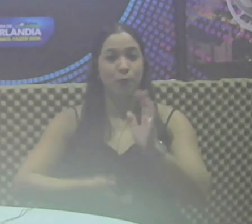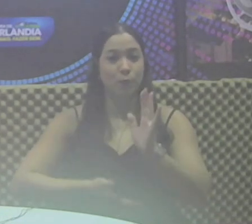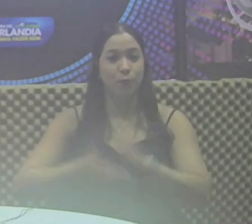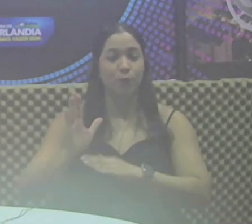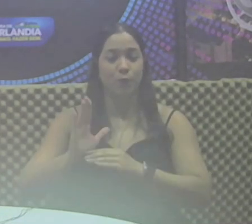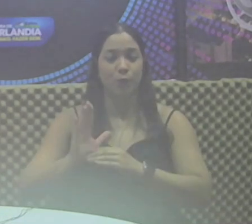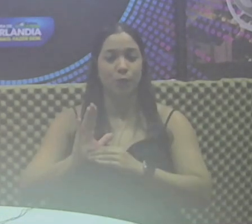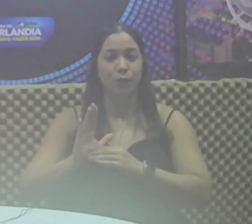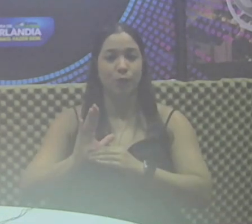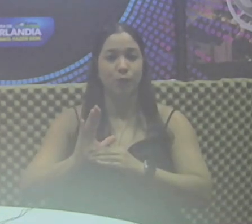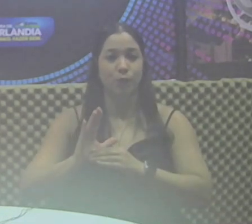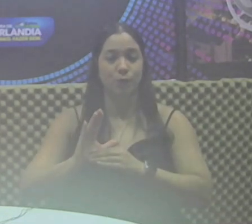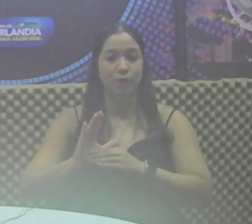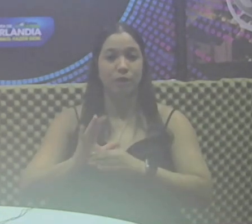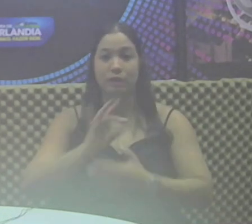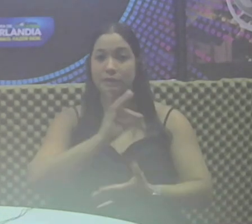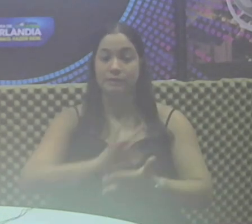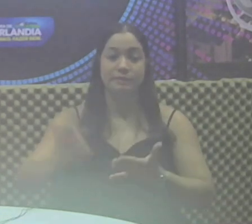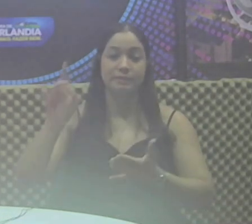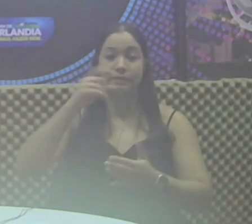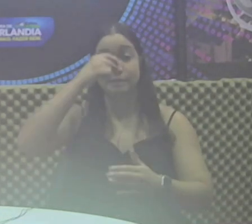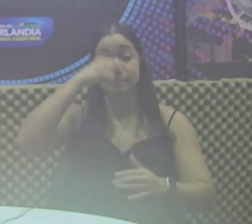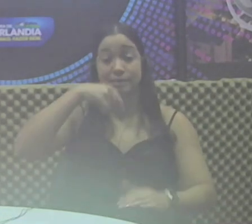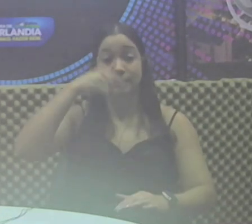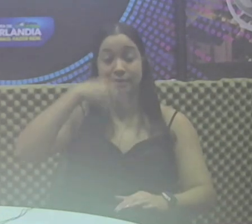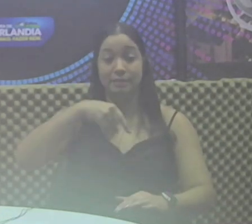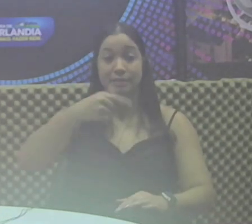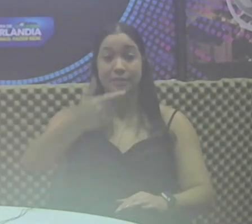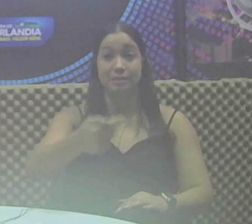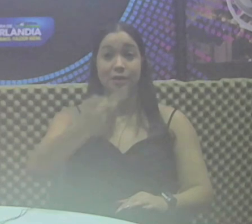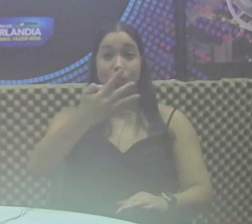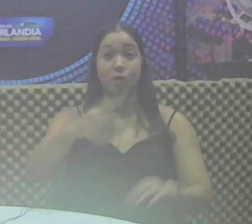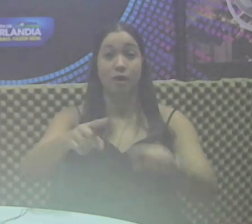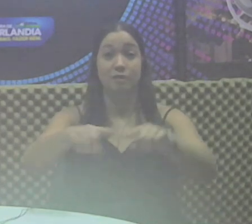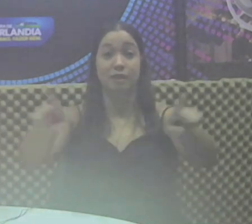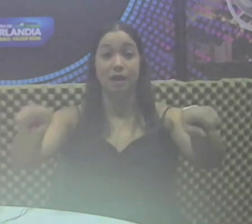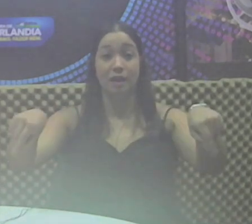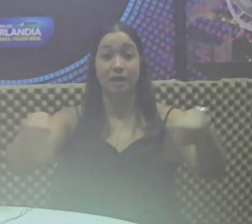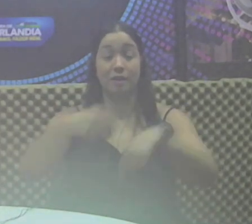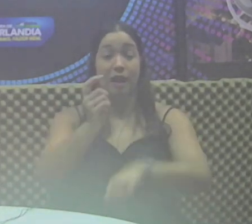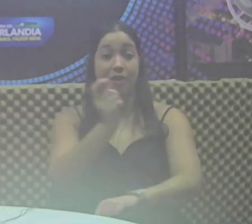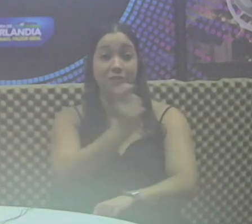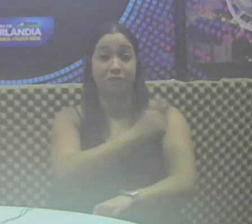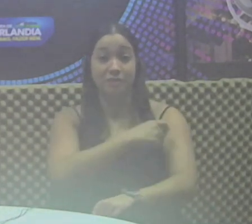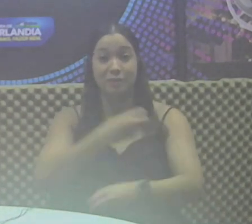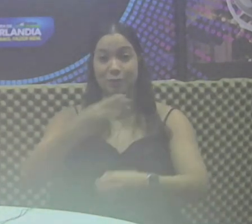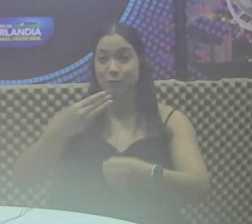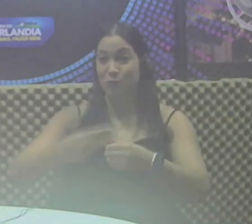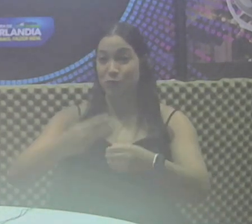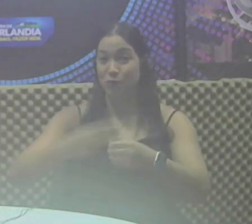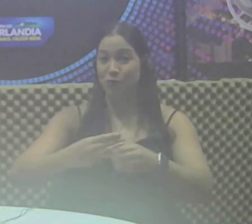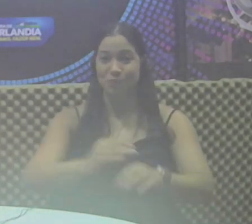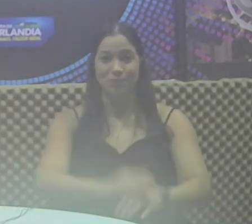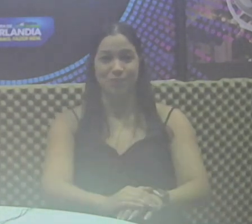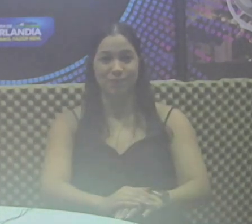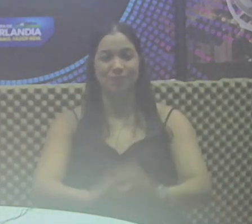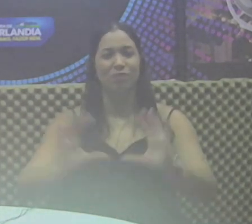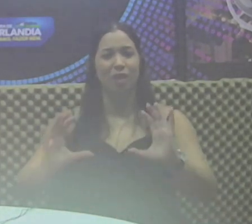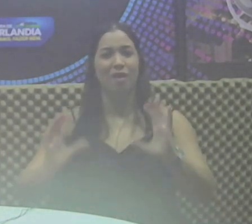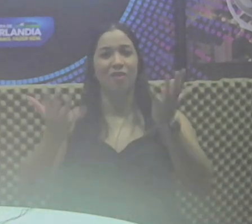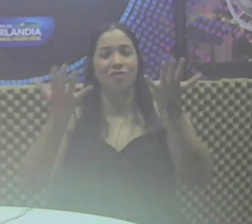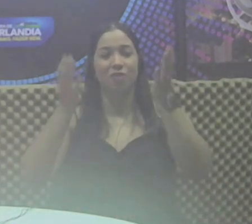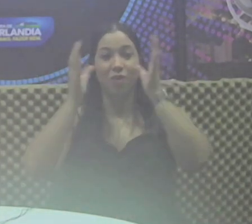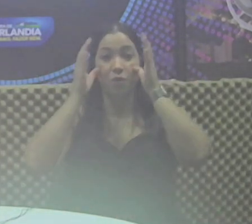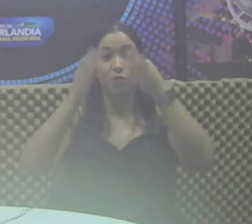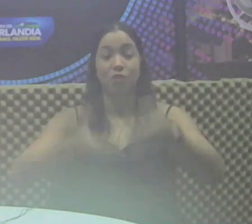proteção contra o vírus influenza em uma das 74 salas de vacina do município. A campanha é voltada para idosos